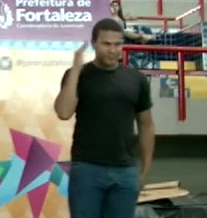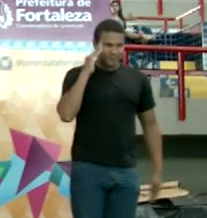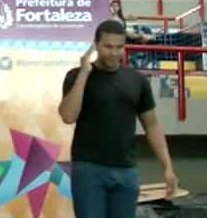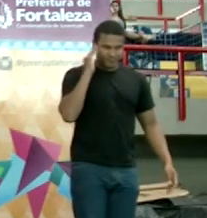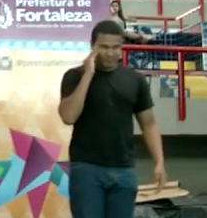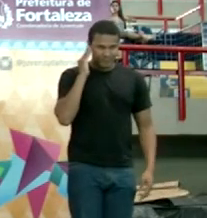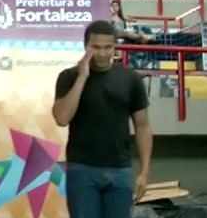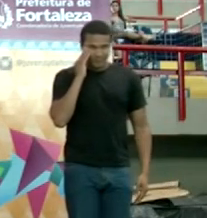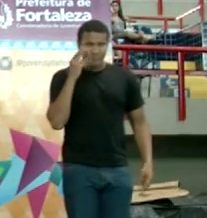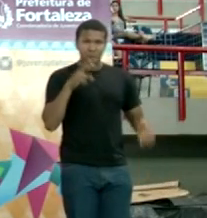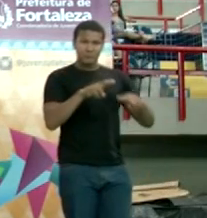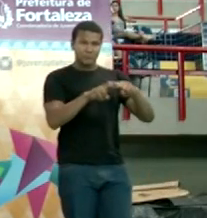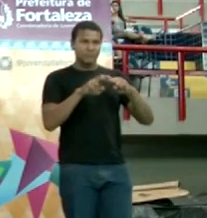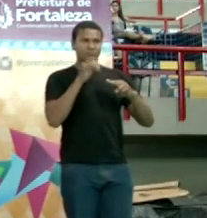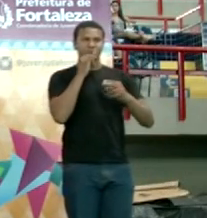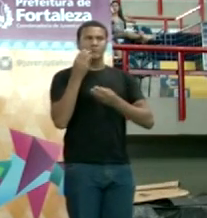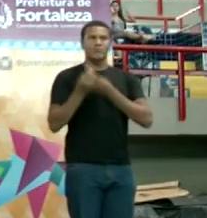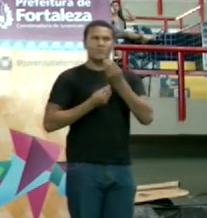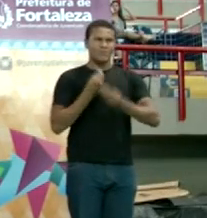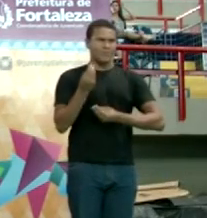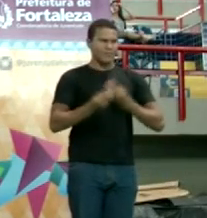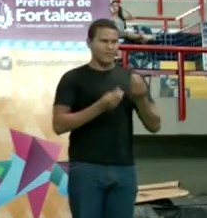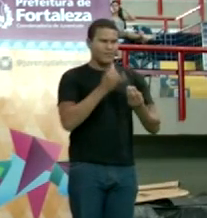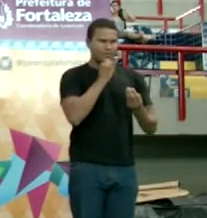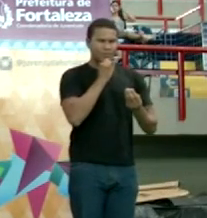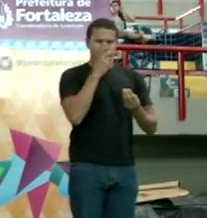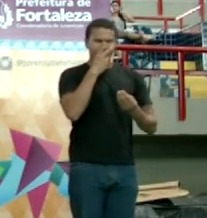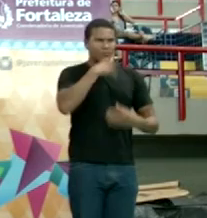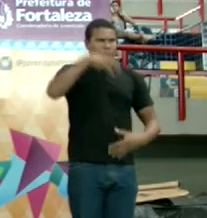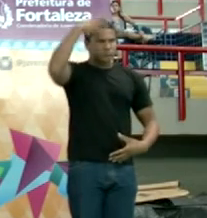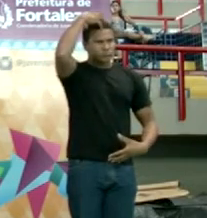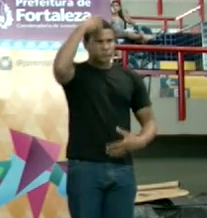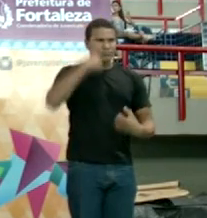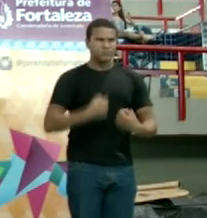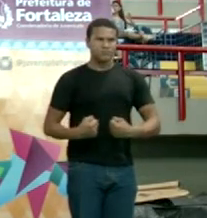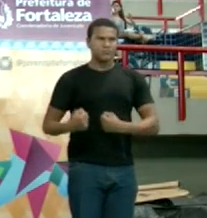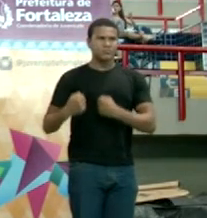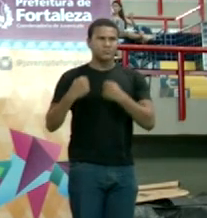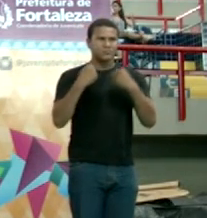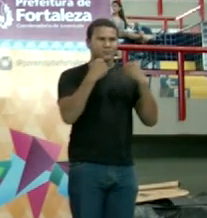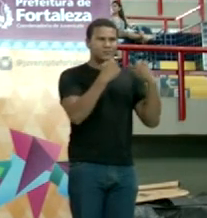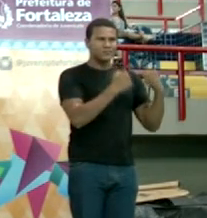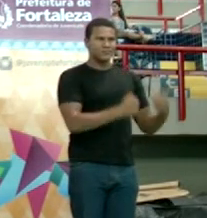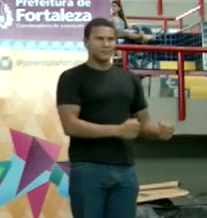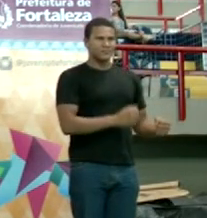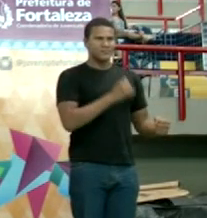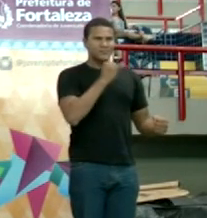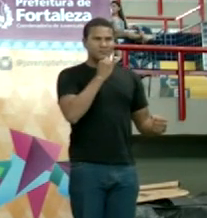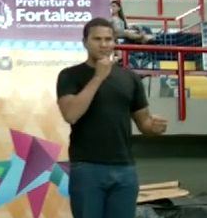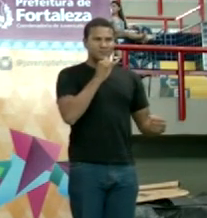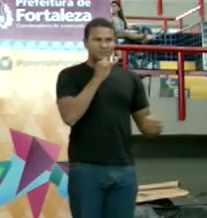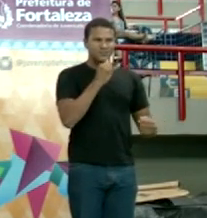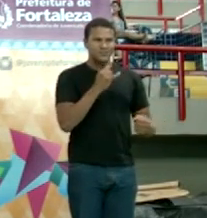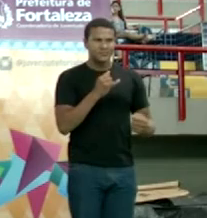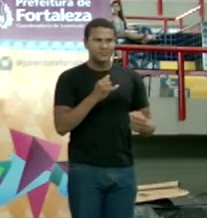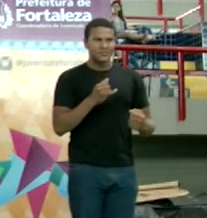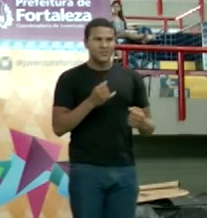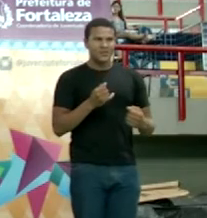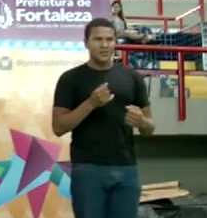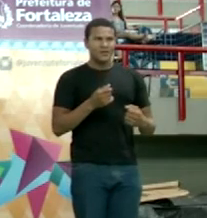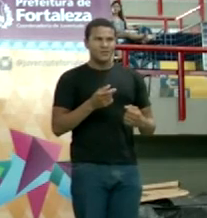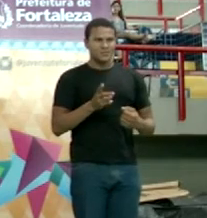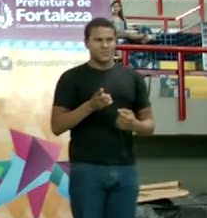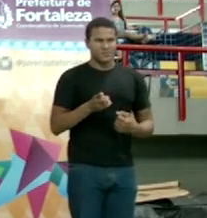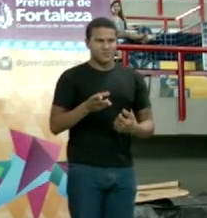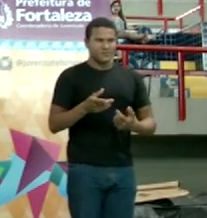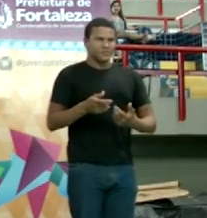que gradualmente o império foi se consolidando e depois vamos ver o processo de crise do império. Porque a gente divide o segundo